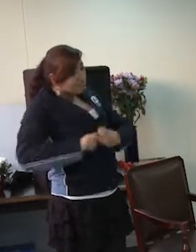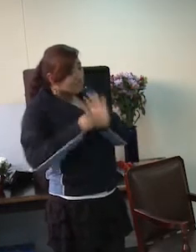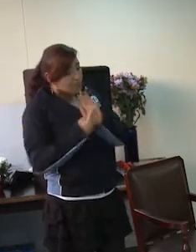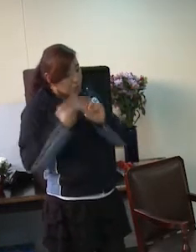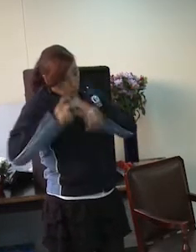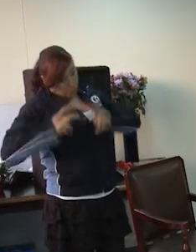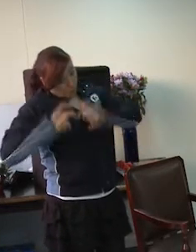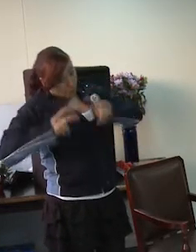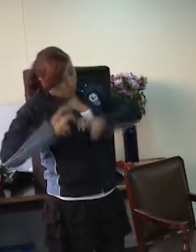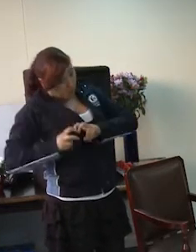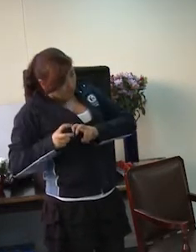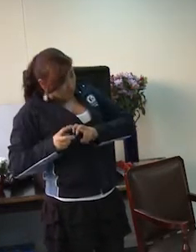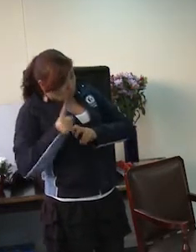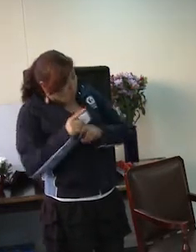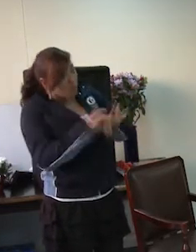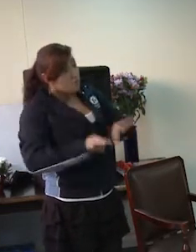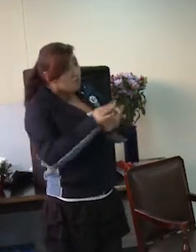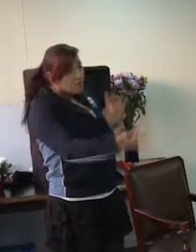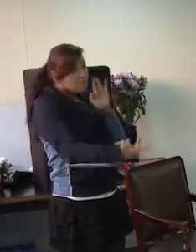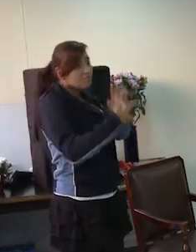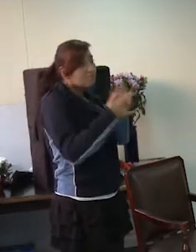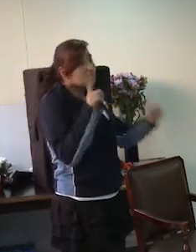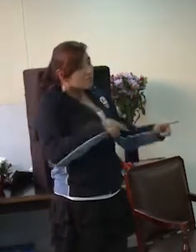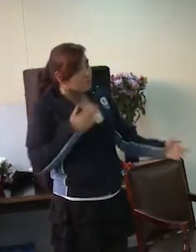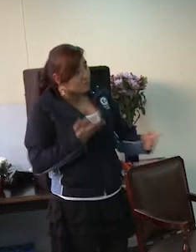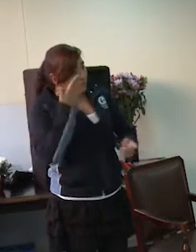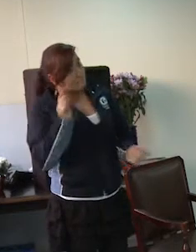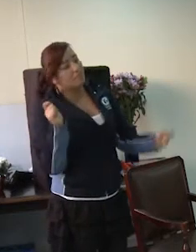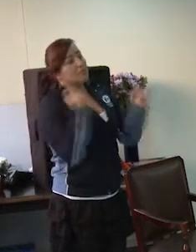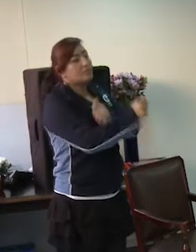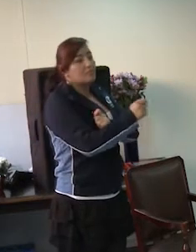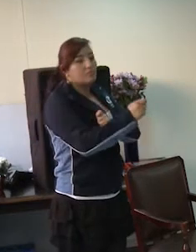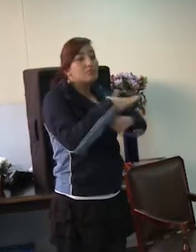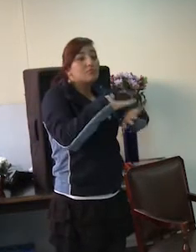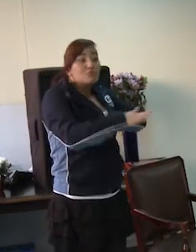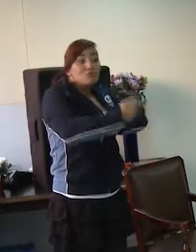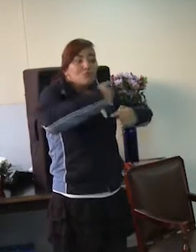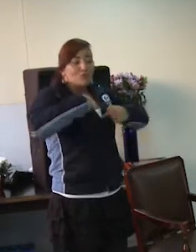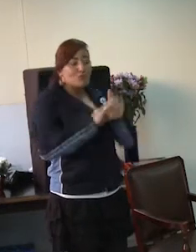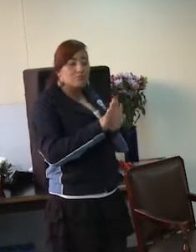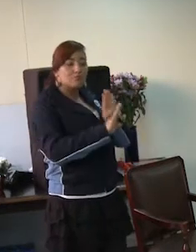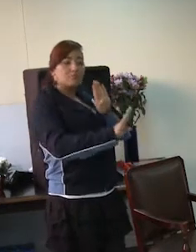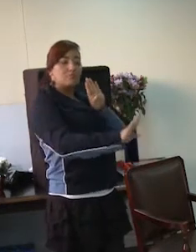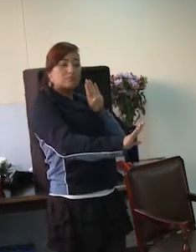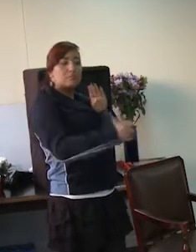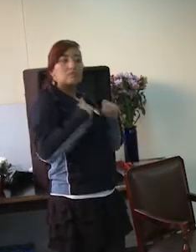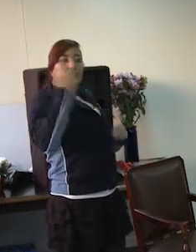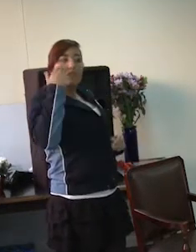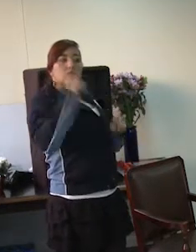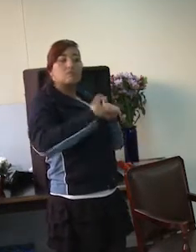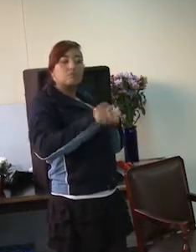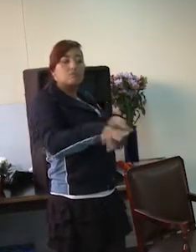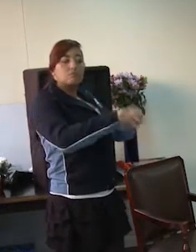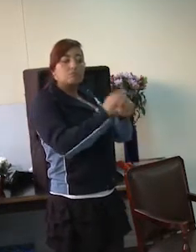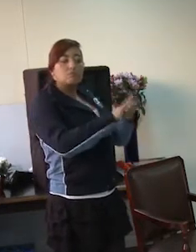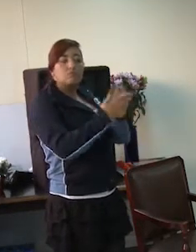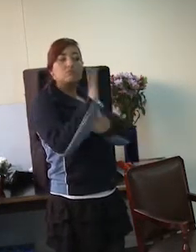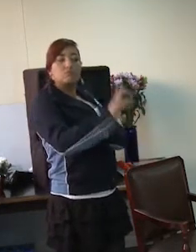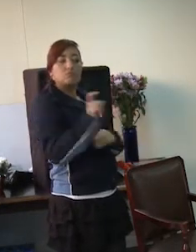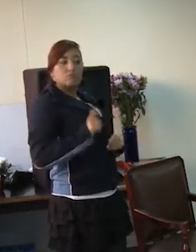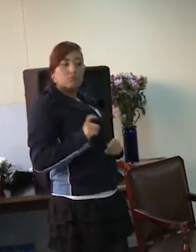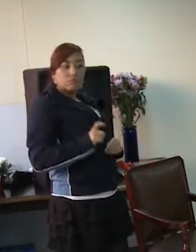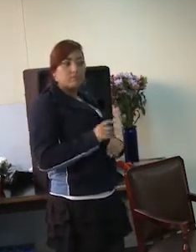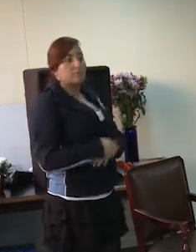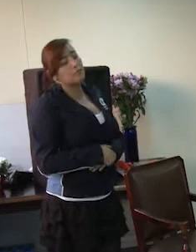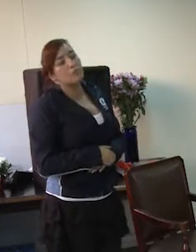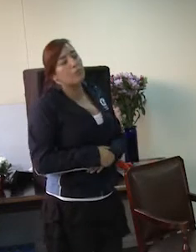ser pertinente, sino que transforma. Por tanto, se puede tomar distancia cuando es necesario y la comunidad lo requiere. Producir